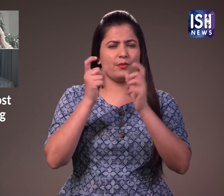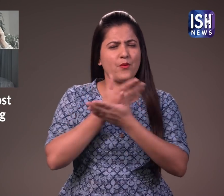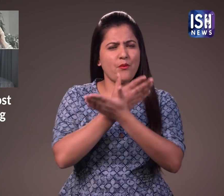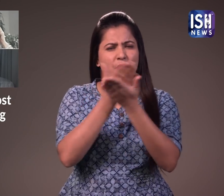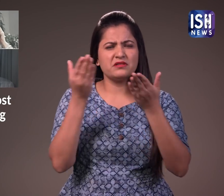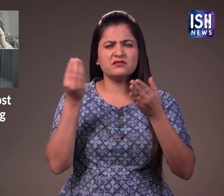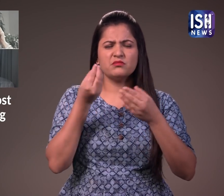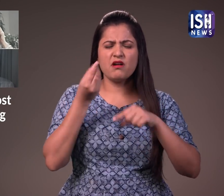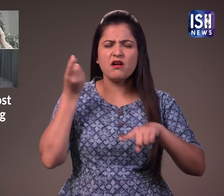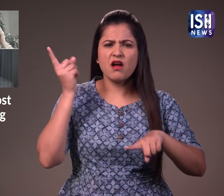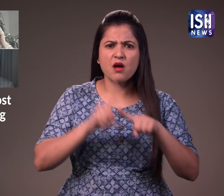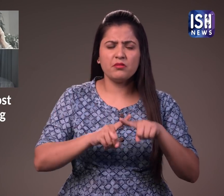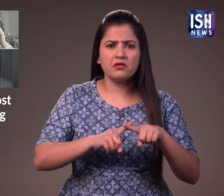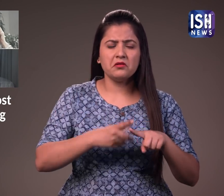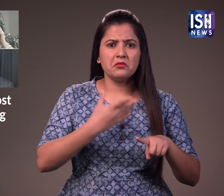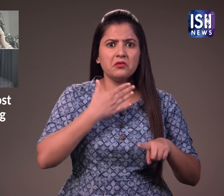मृत्यू जीवन का स्वाभाविक हिस्सा है